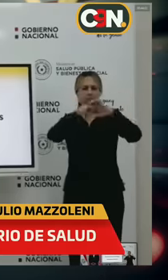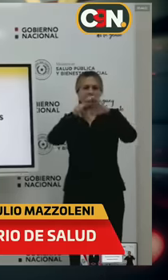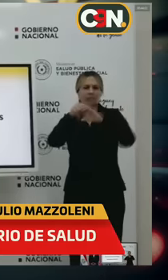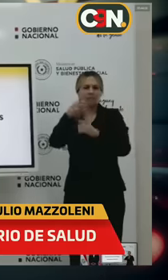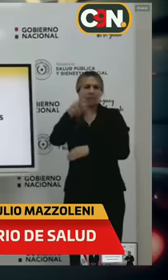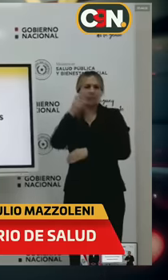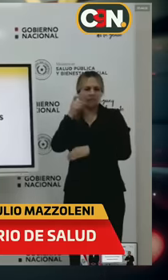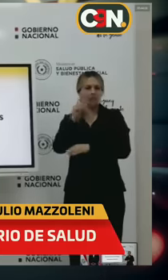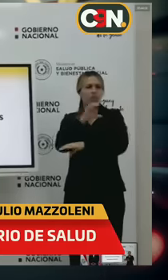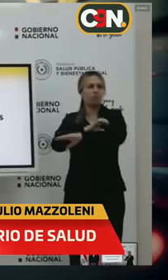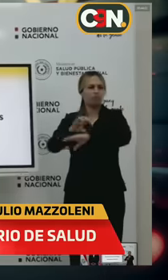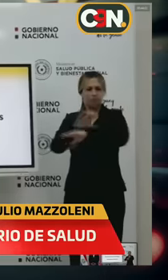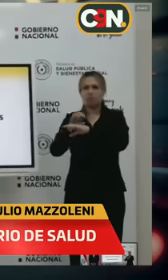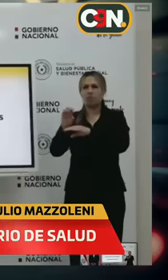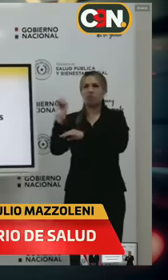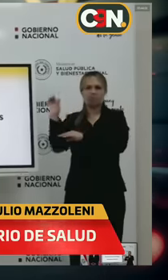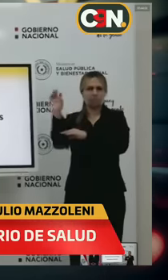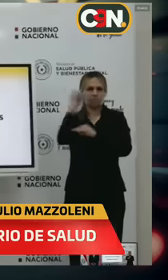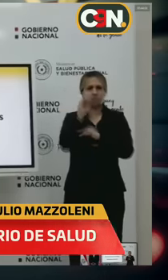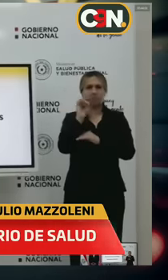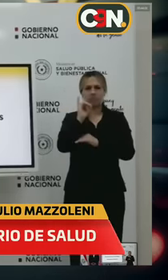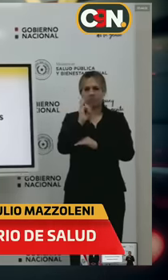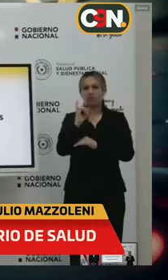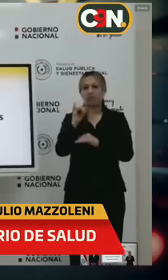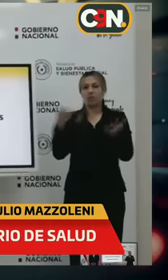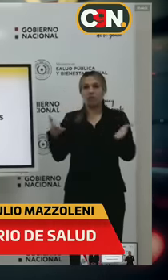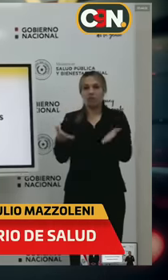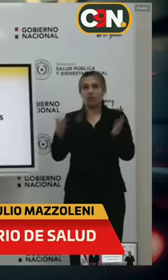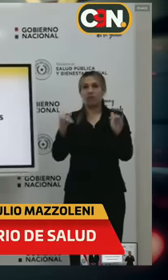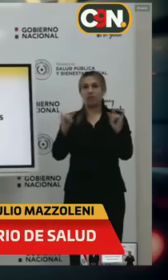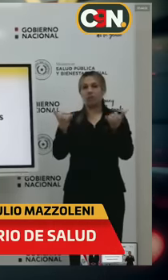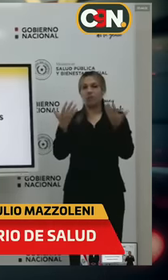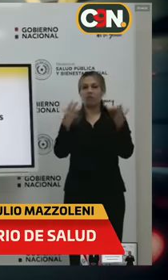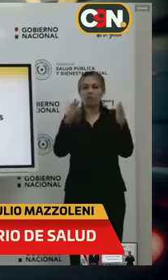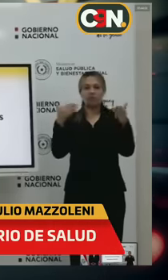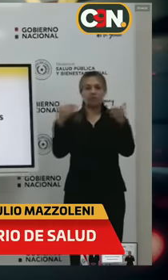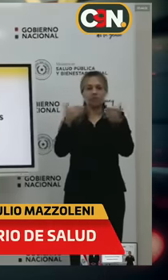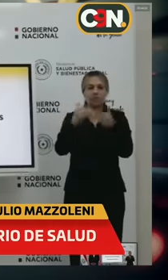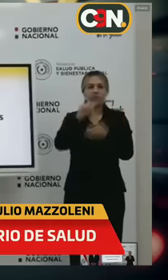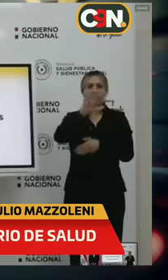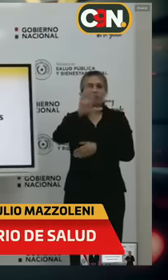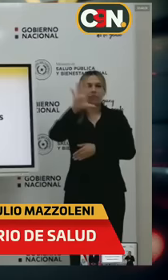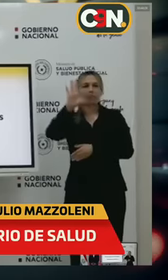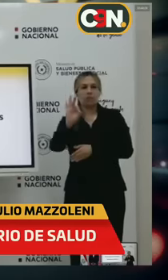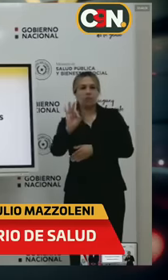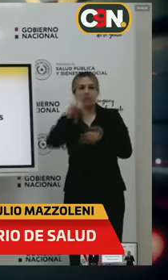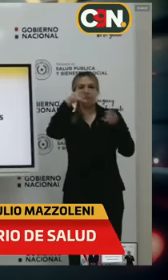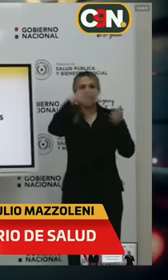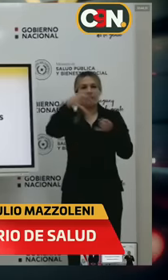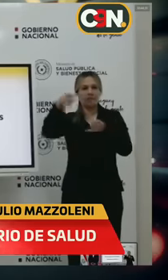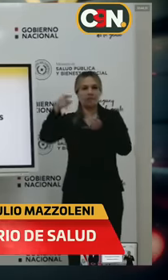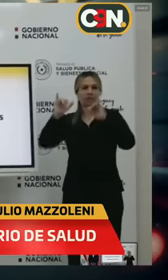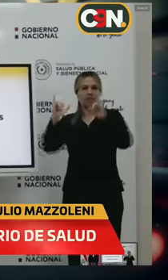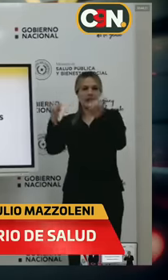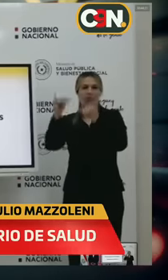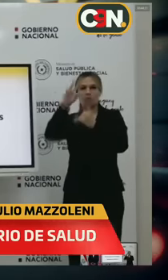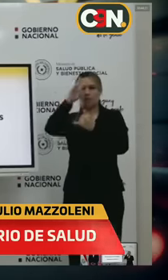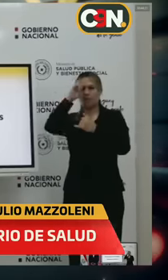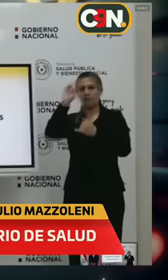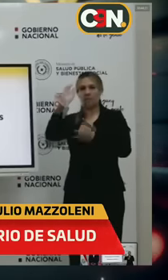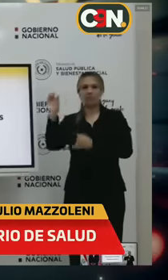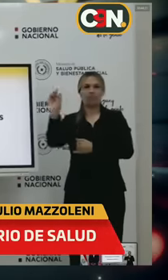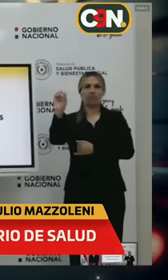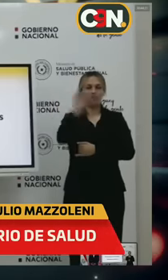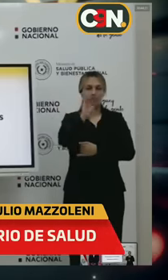últimos números que habíamos planteado, hoy estamos ya cercanos a las 550 camas. Y eso